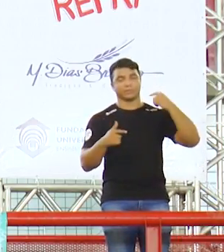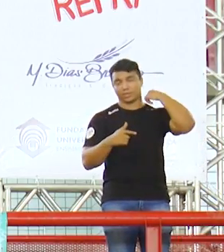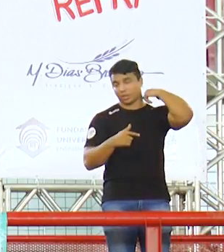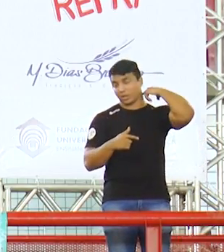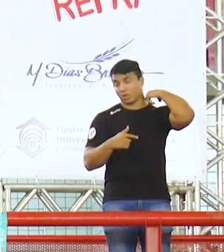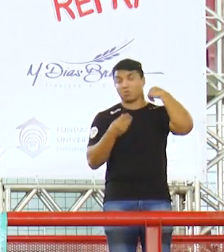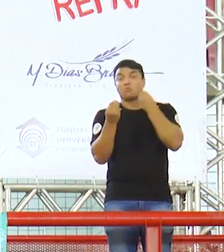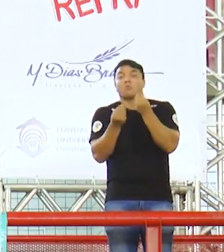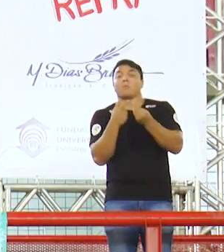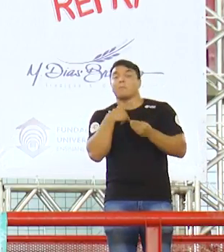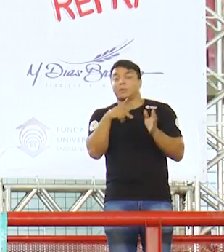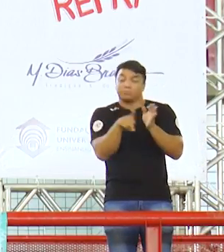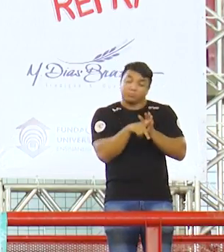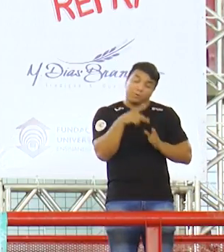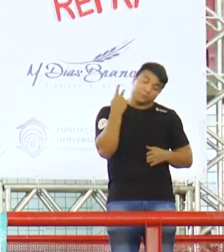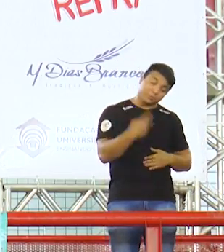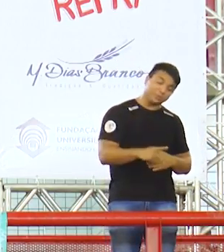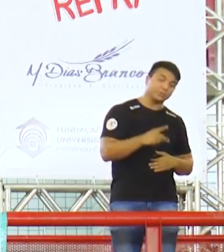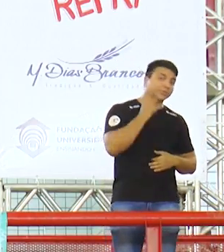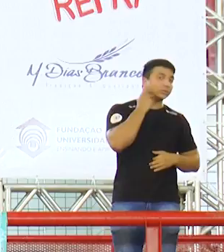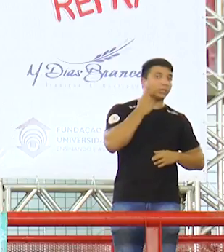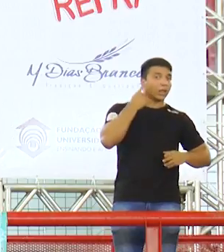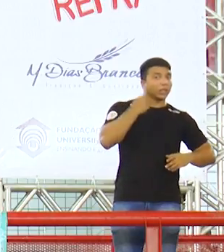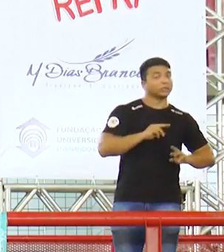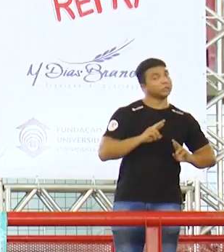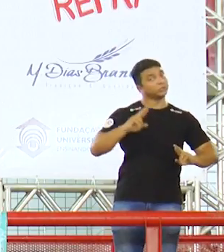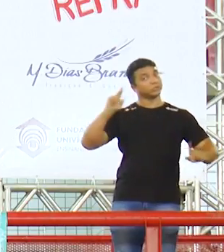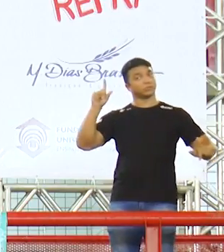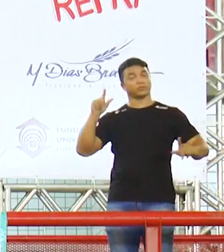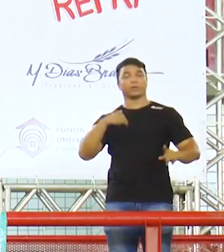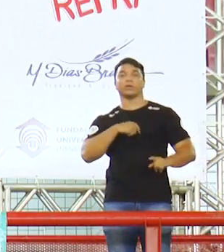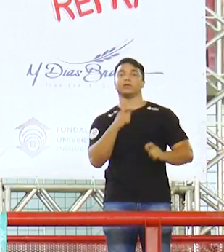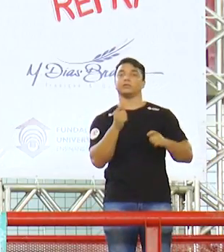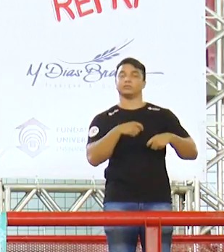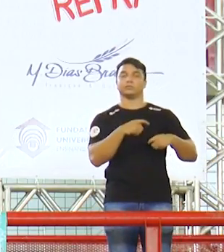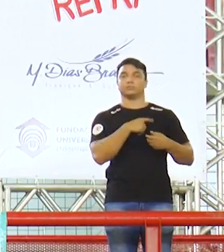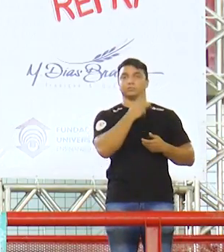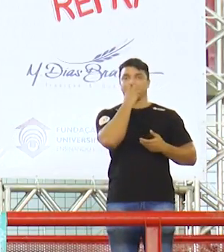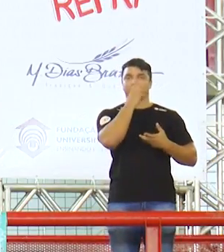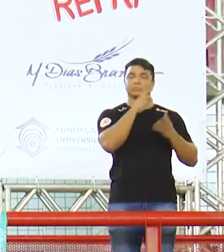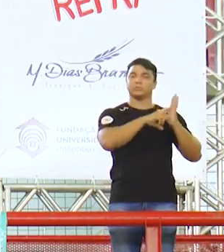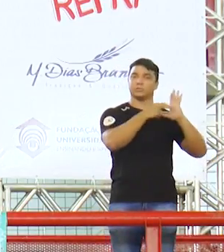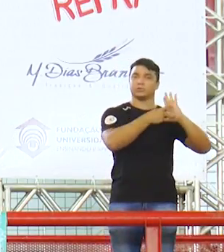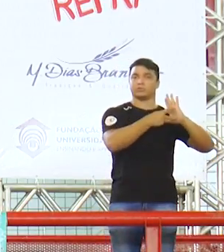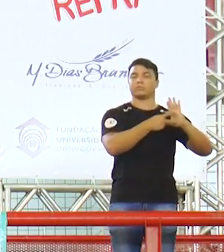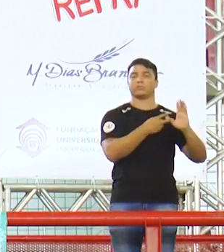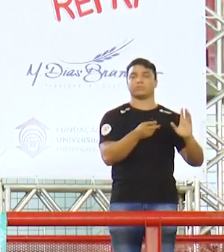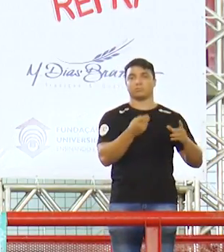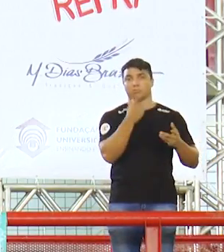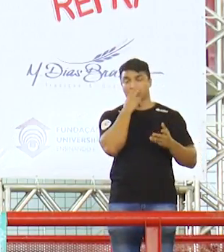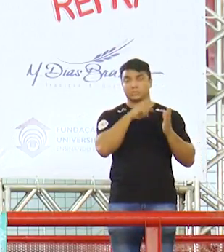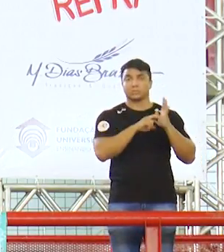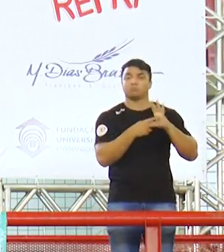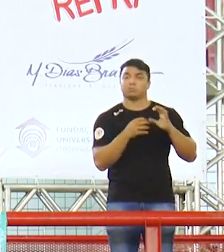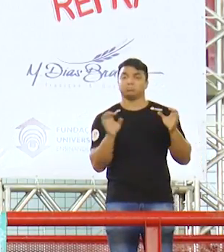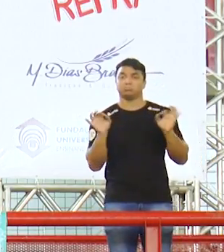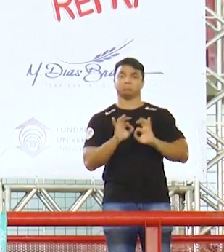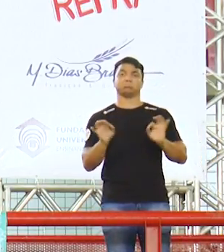É uma expressão que tem um sentido para nós, para outros podem ter outros sentidos ou até sentido